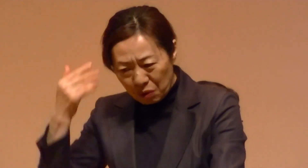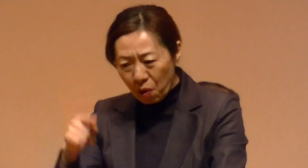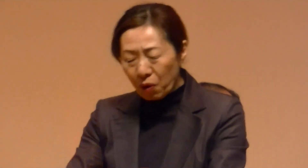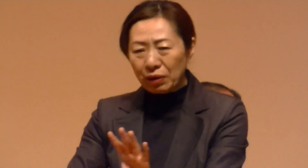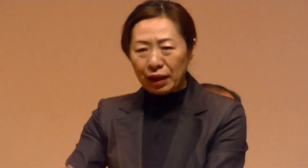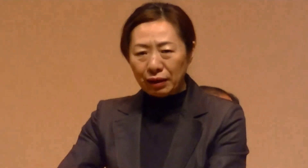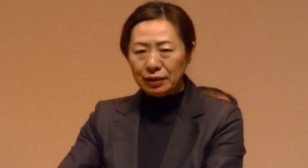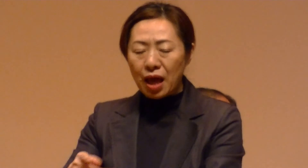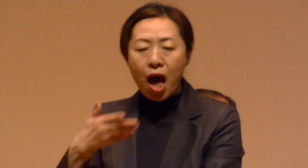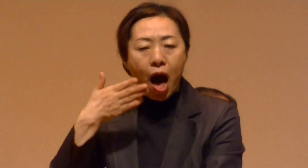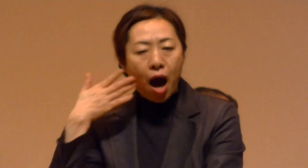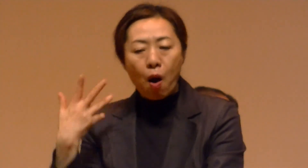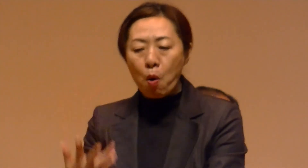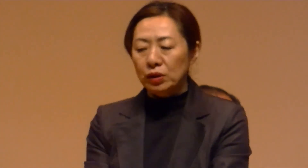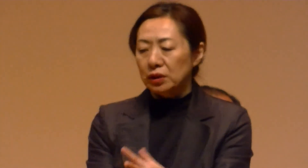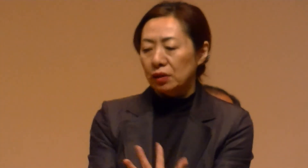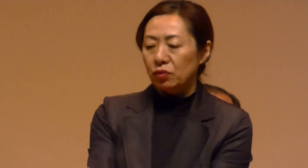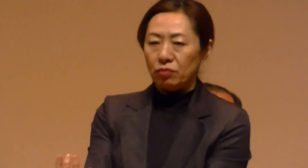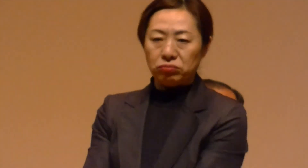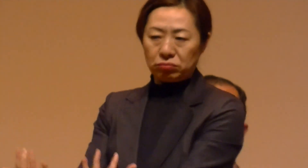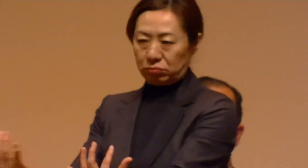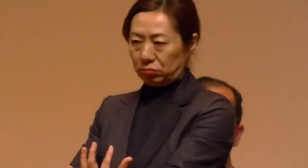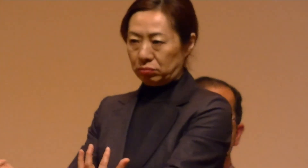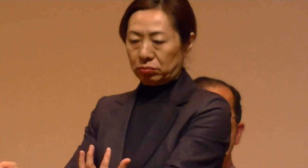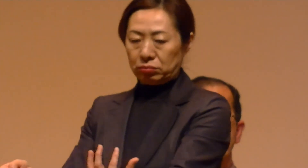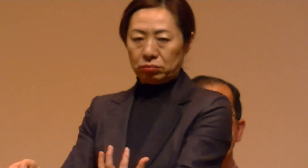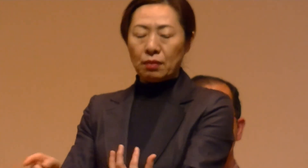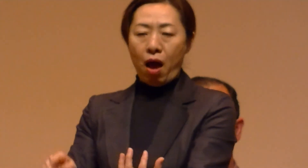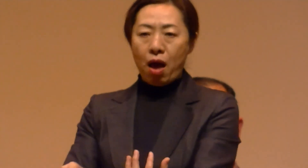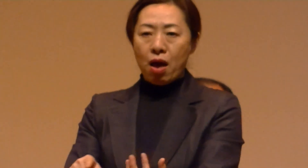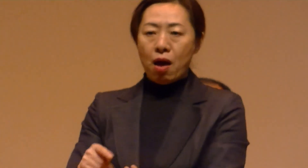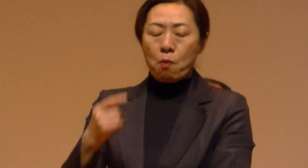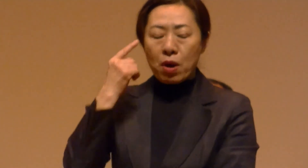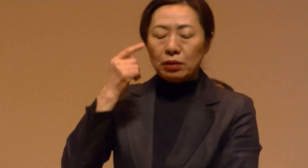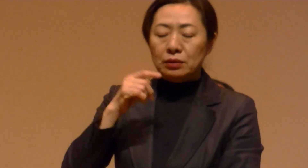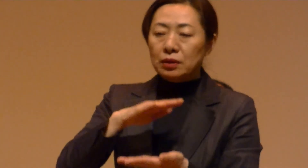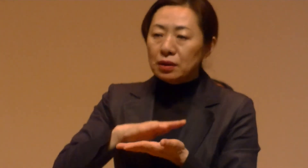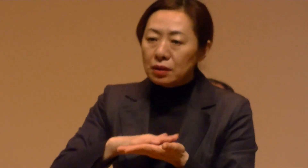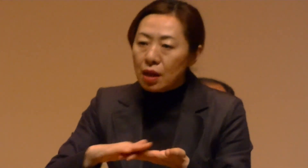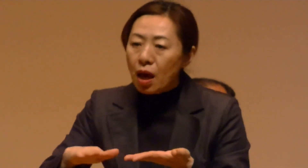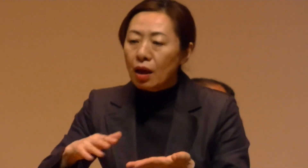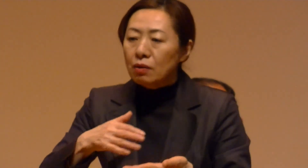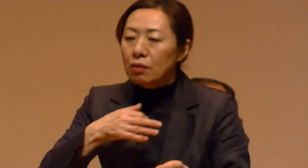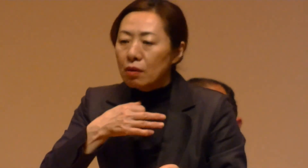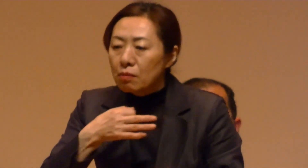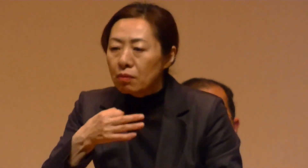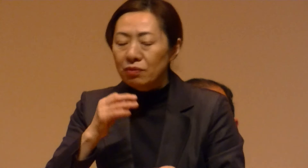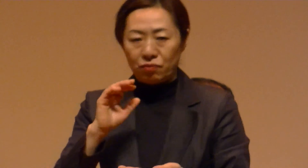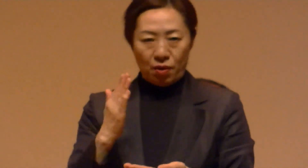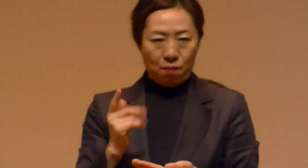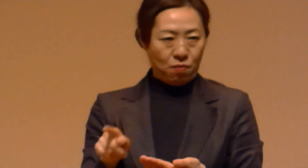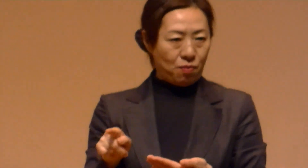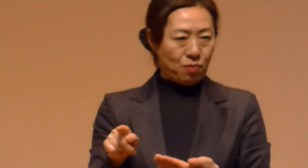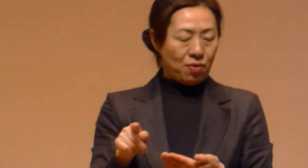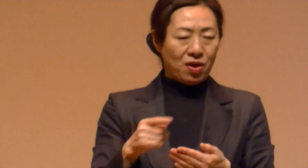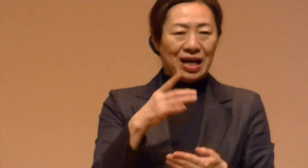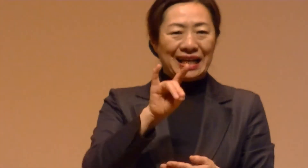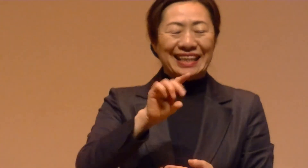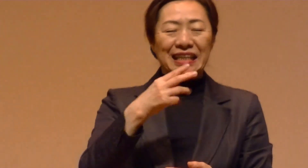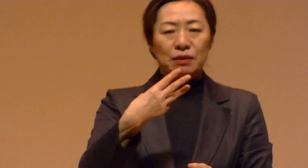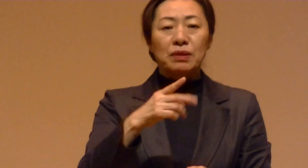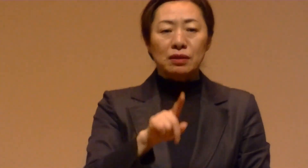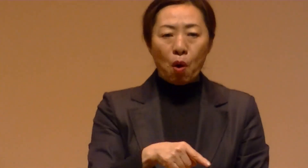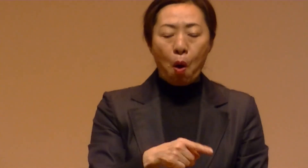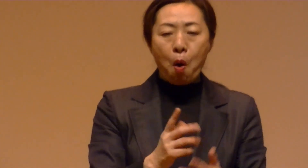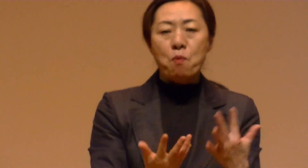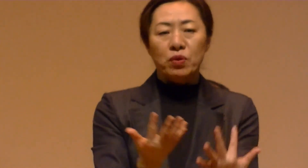した雑草がいっぱい、思わずきれいと声に出そうになりました。君の森では雑草はこ